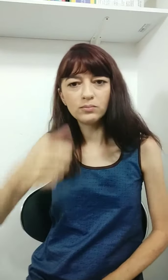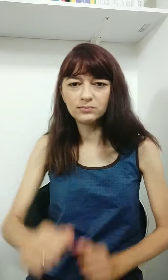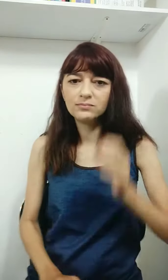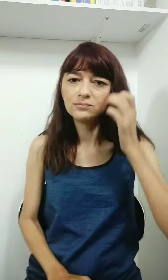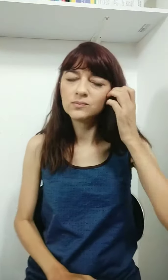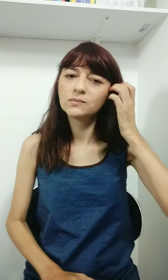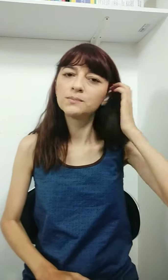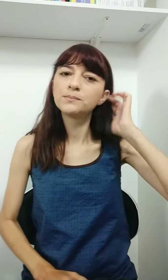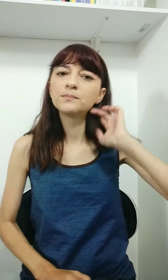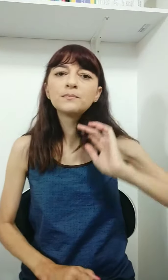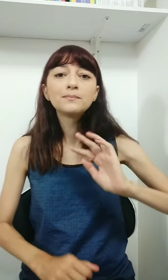Bom?